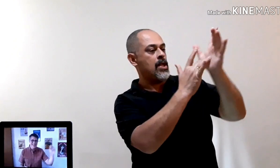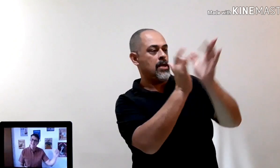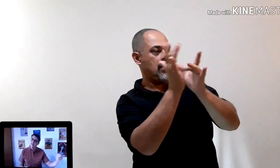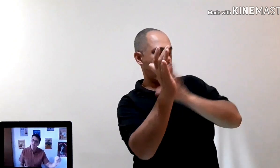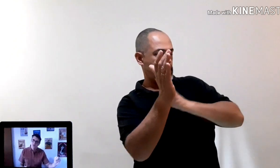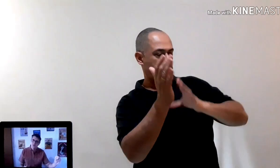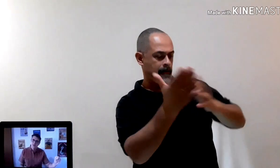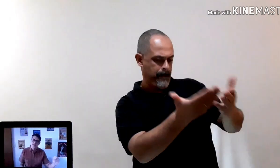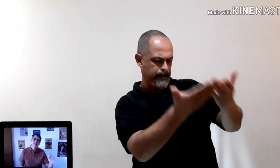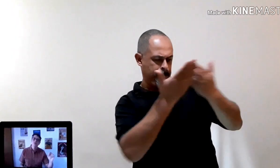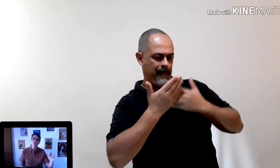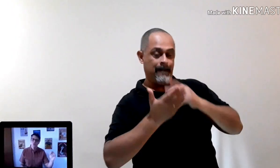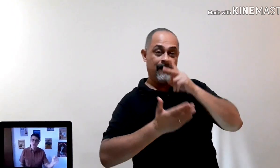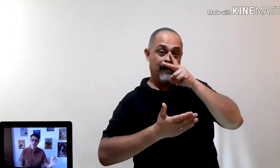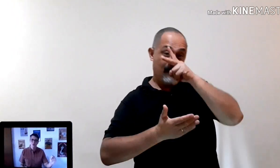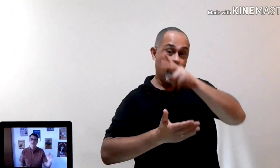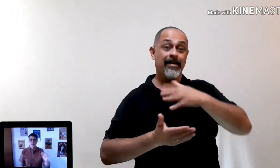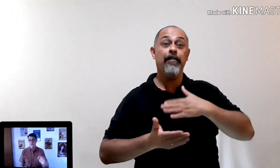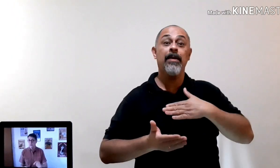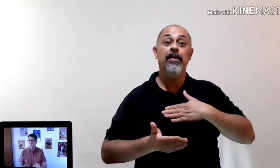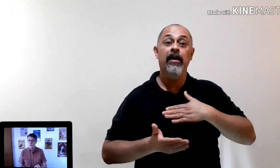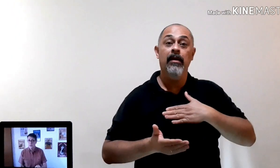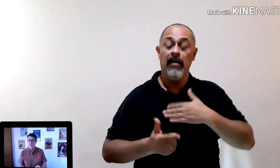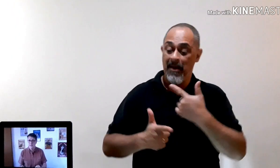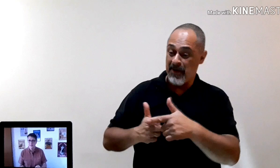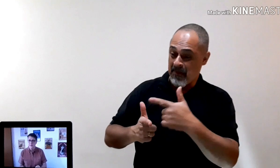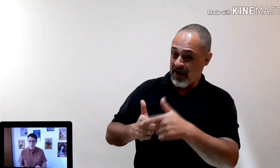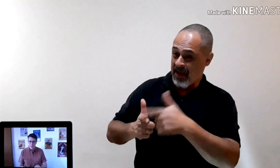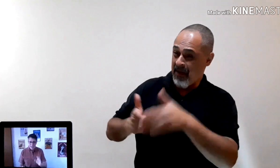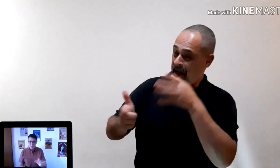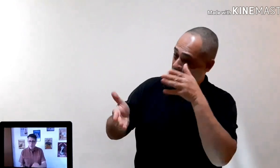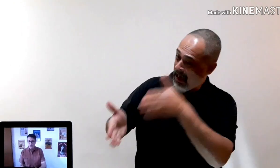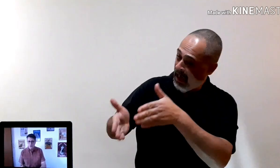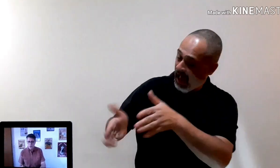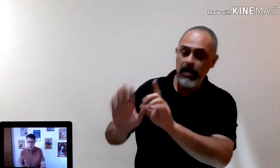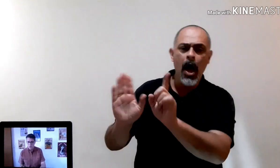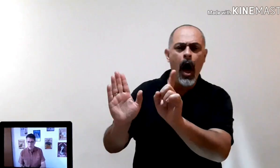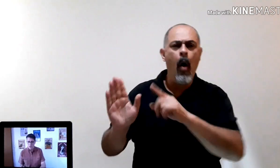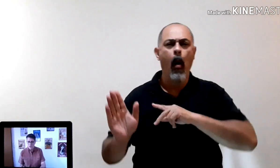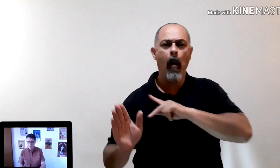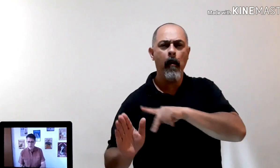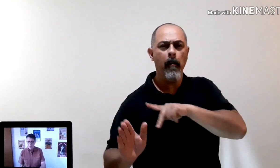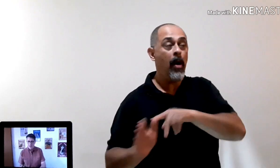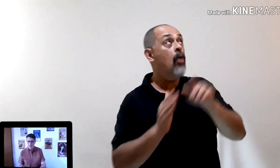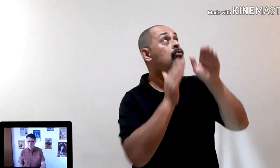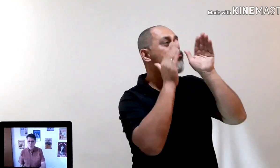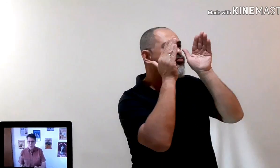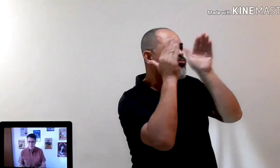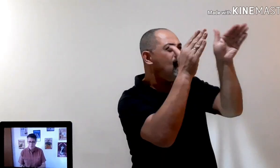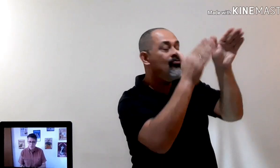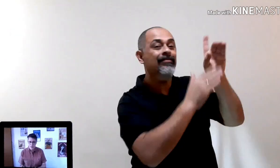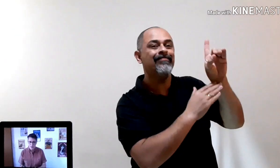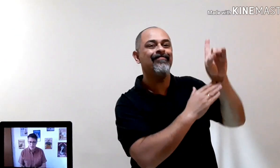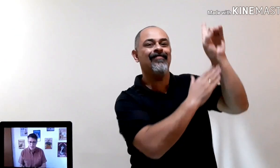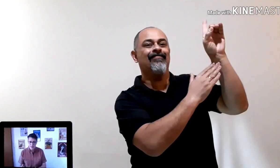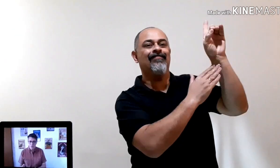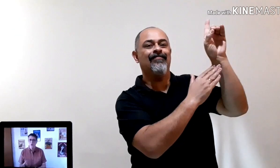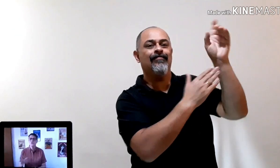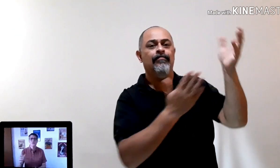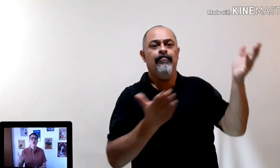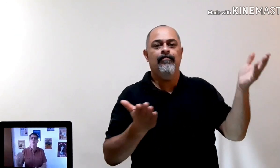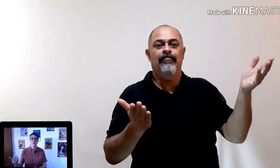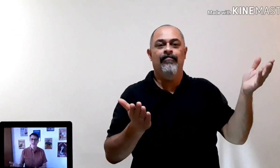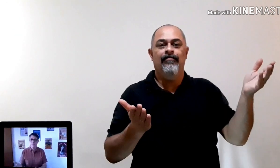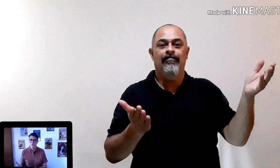de olho em Deus e não de olho nas circunstâncias. E aí muda o foco, a gente vê